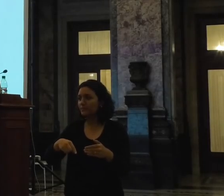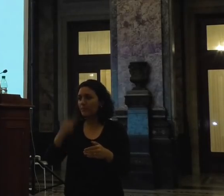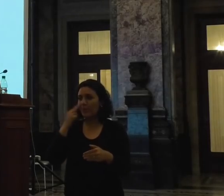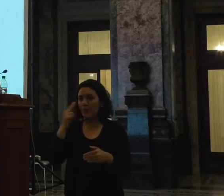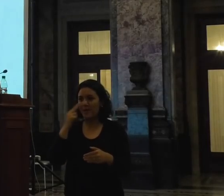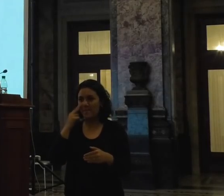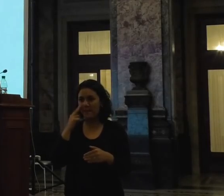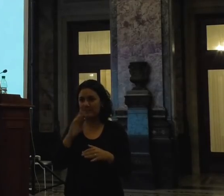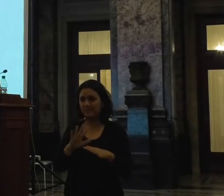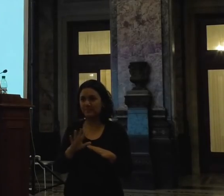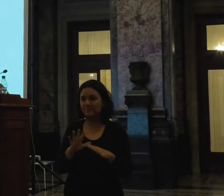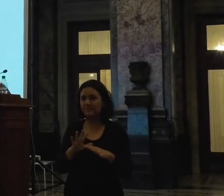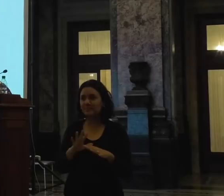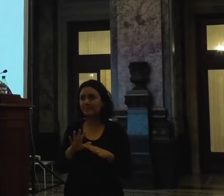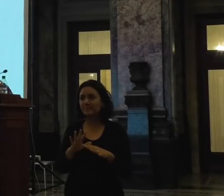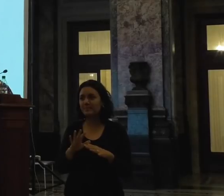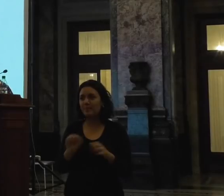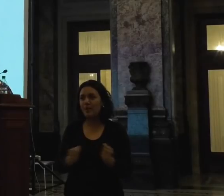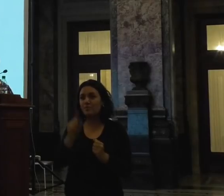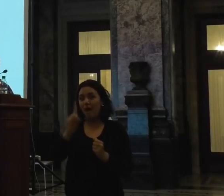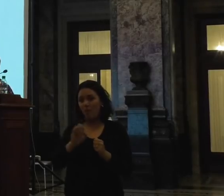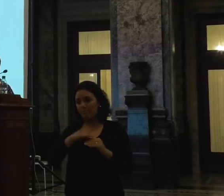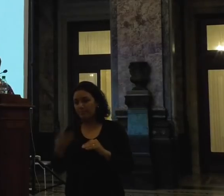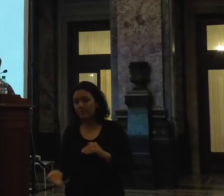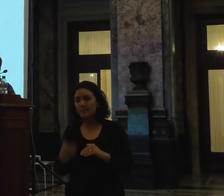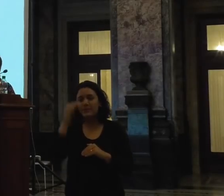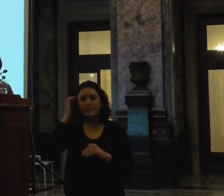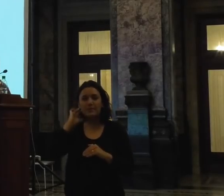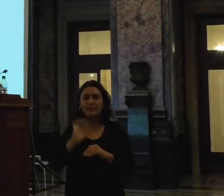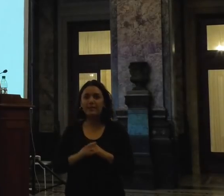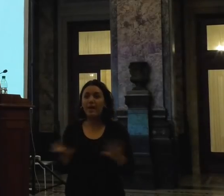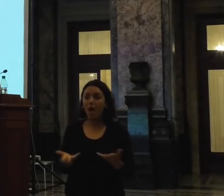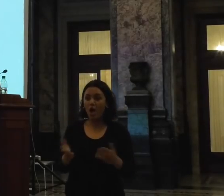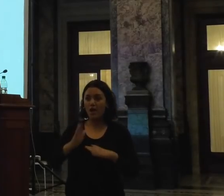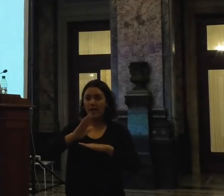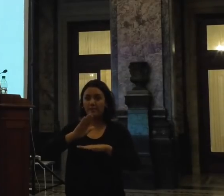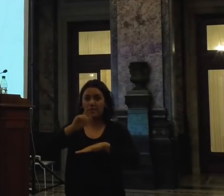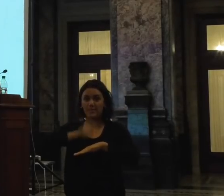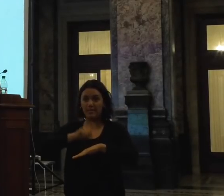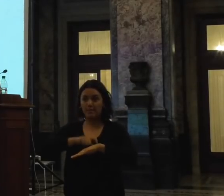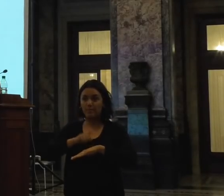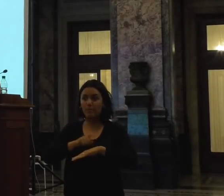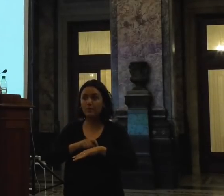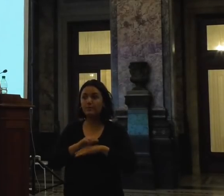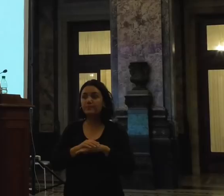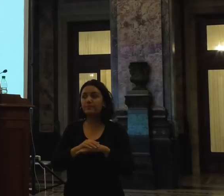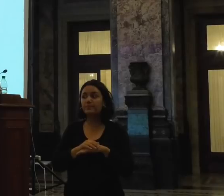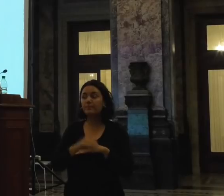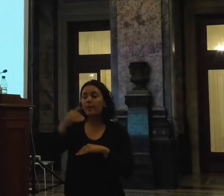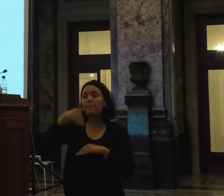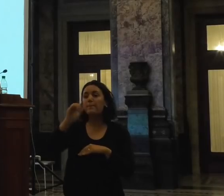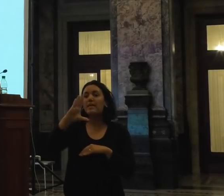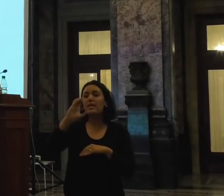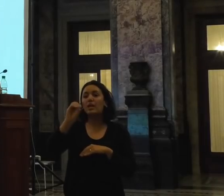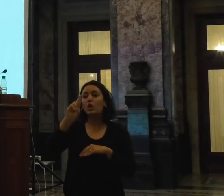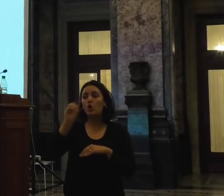a aterrizar el agua. Al mismo tiempo, ahora estamos usando algo que se llama microsacadas. Las